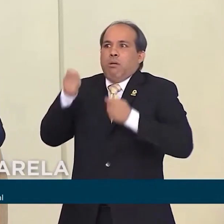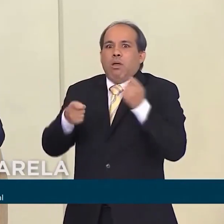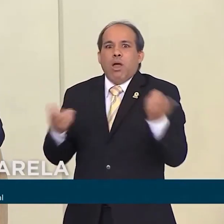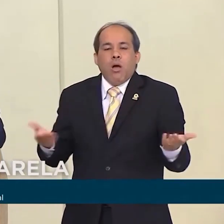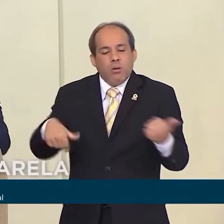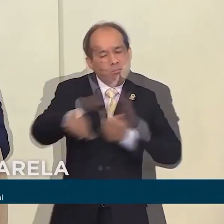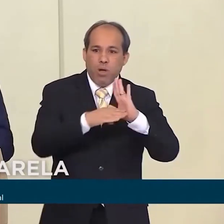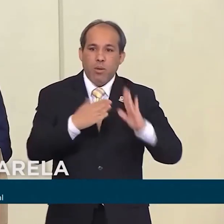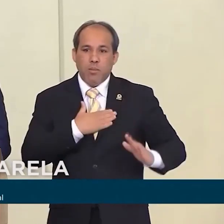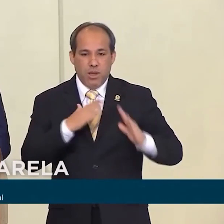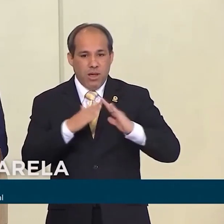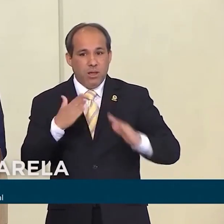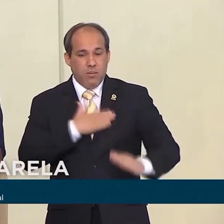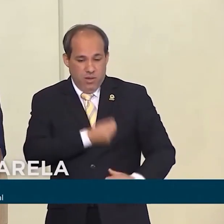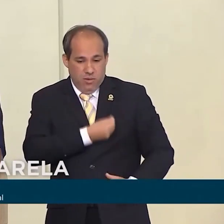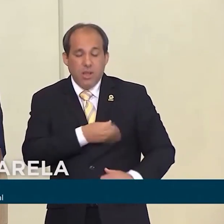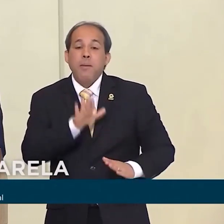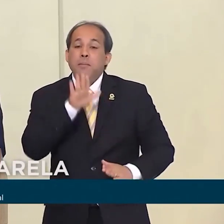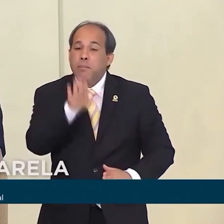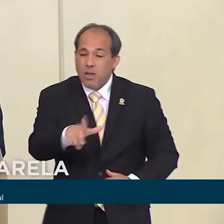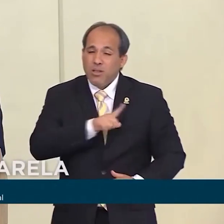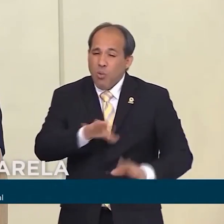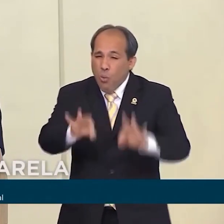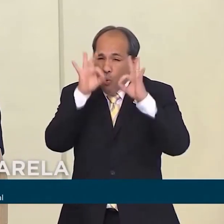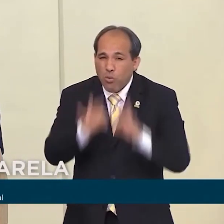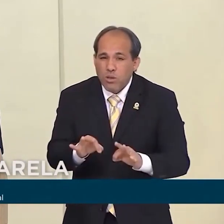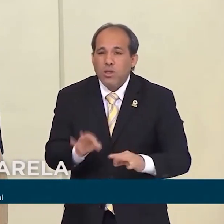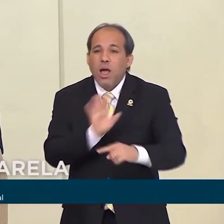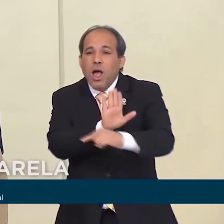ajudar a população, eu tenho a convicção que a gente ajuda as pessoas que mais precisam.